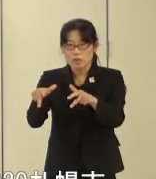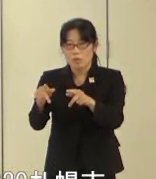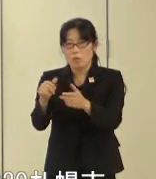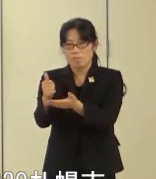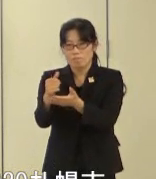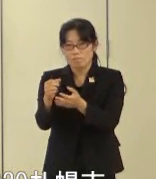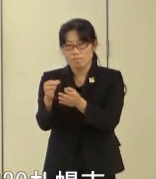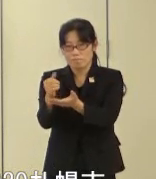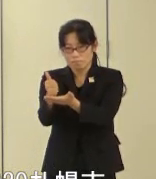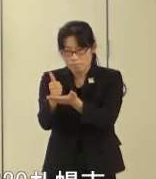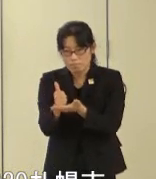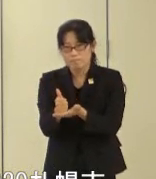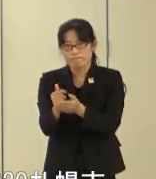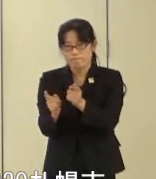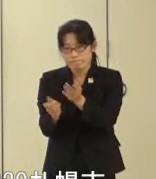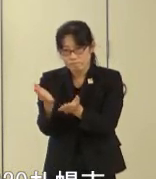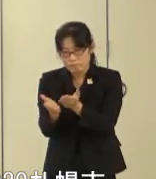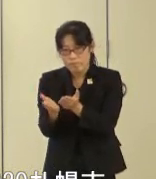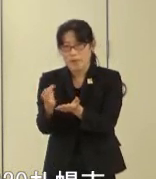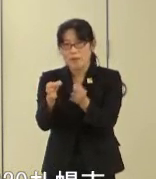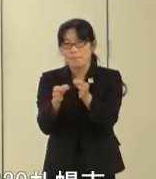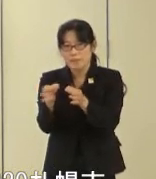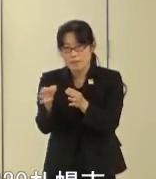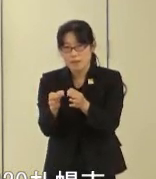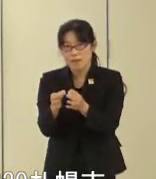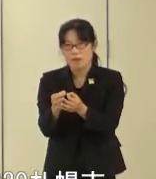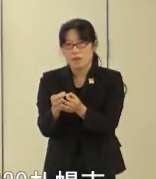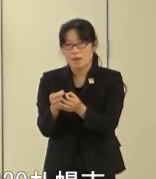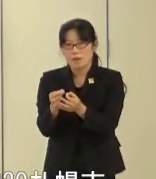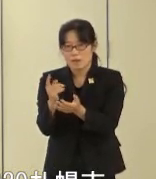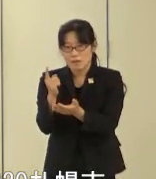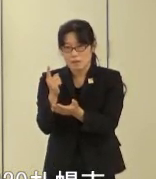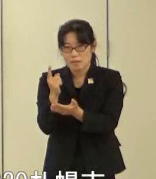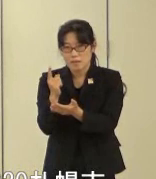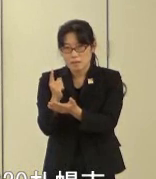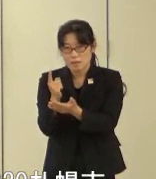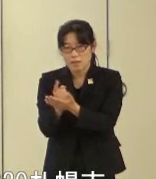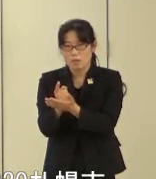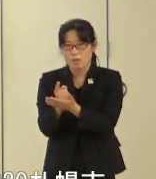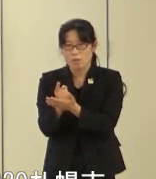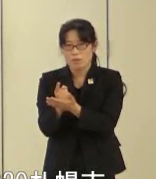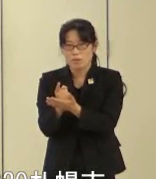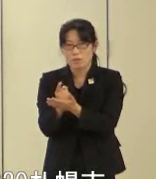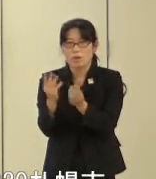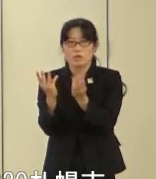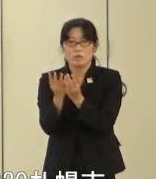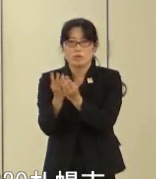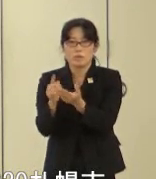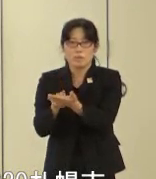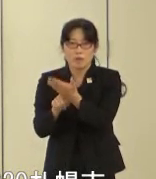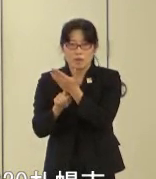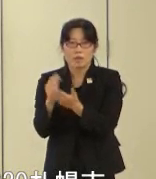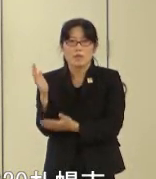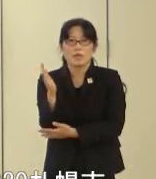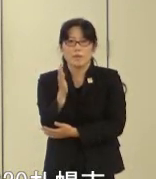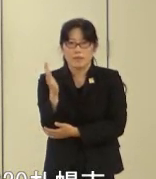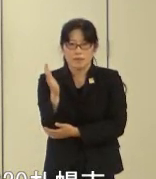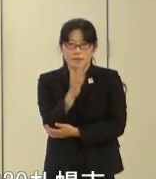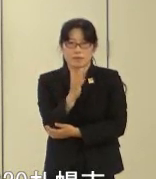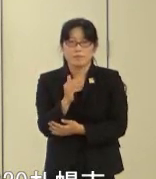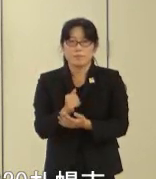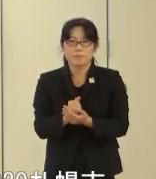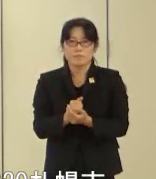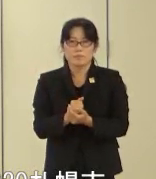伴うお店の方がすべてここだけで ということではありませんので、単純にこ